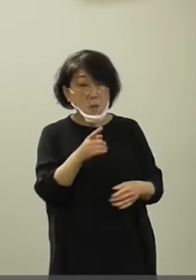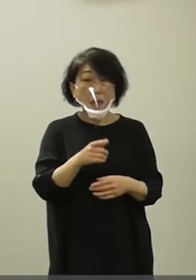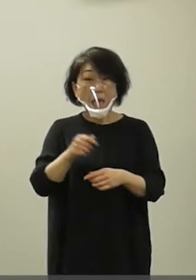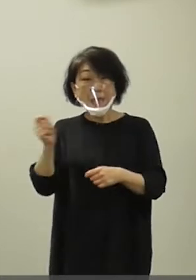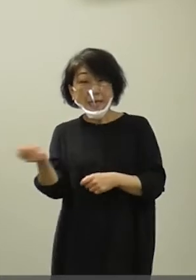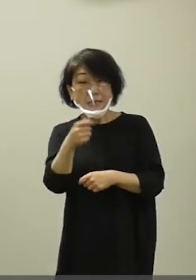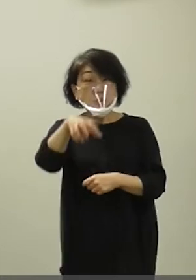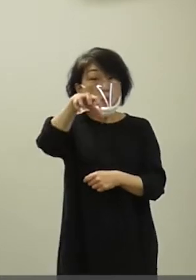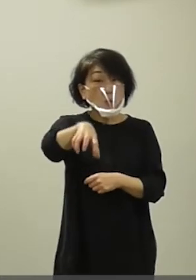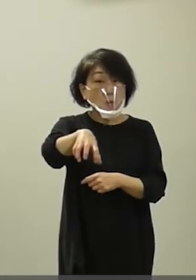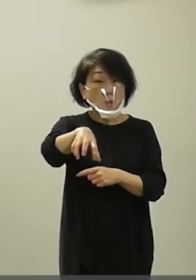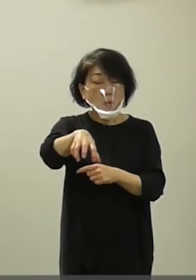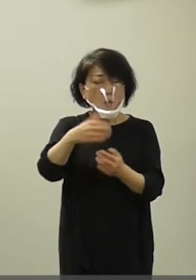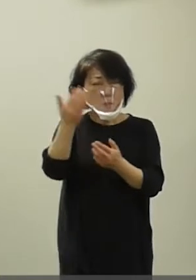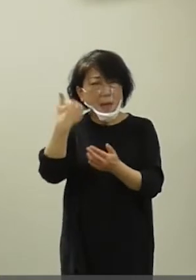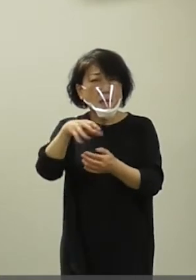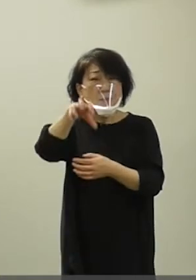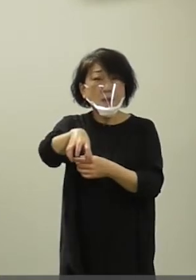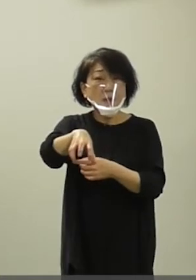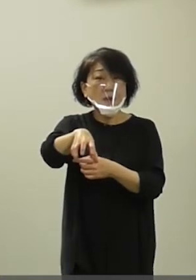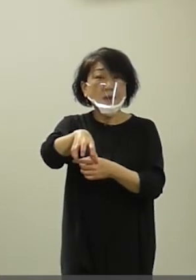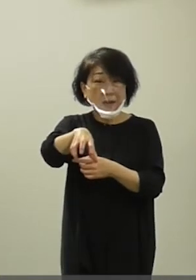do ノーマル